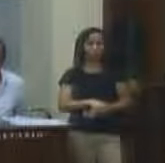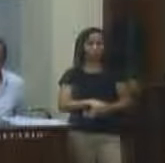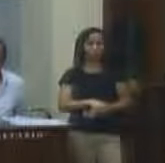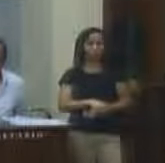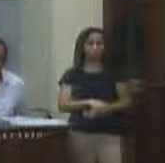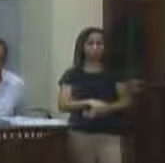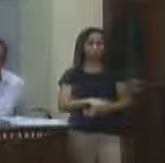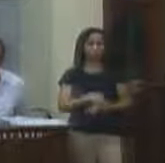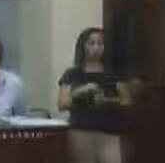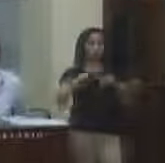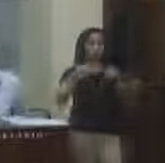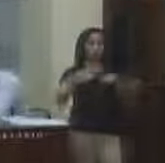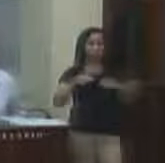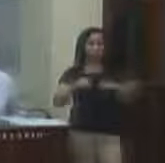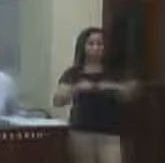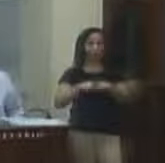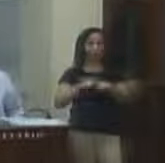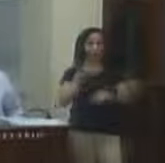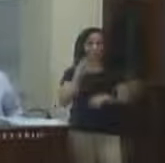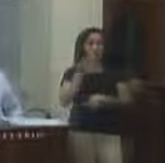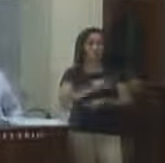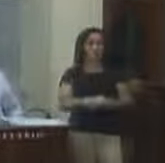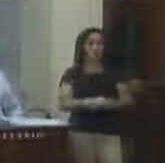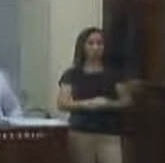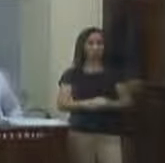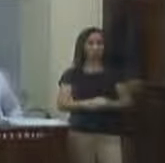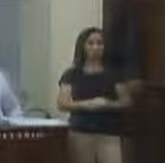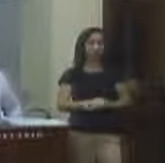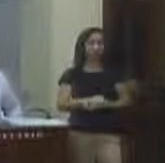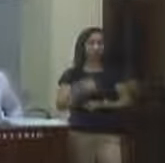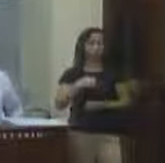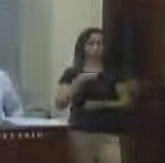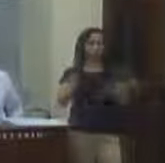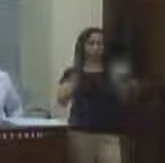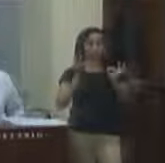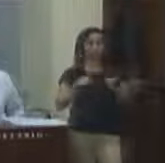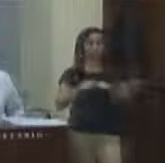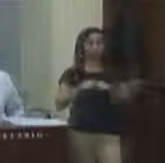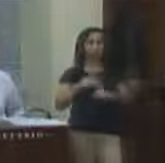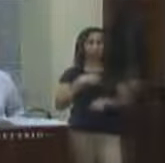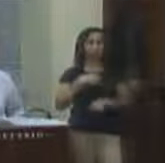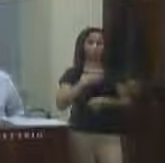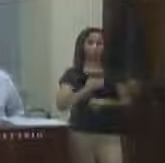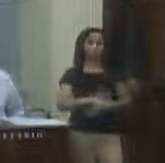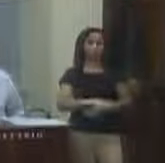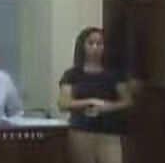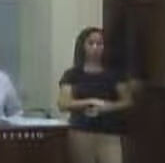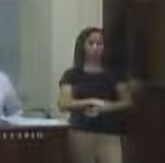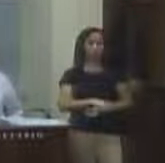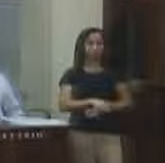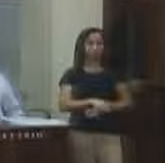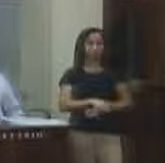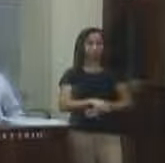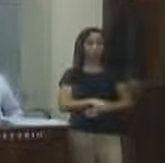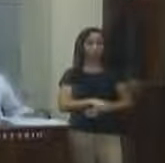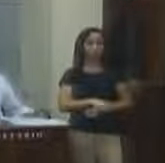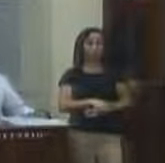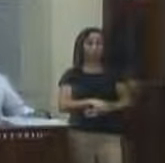foi bem incisiva, embora eu não fiquei satisfeita no sentido